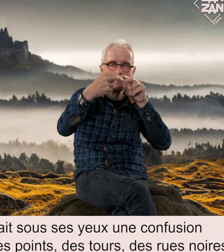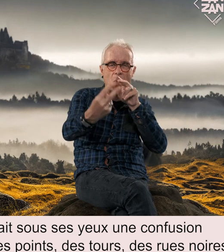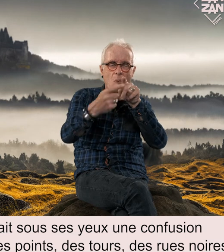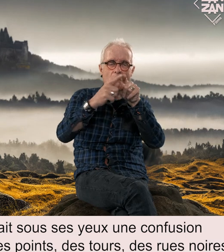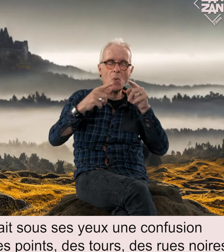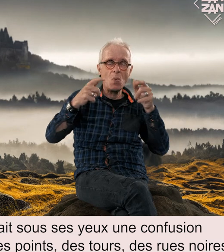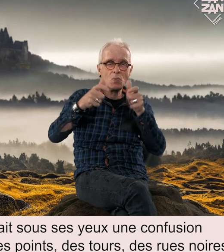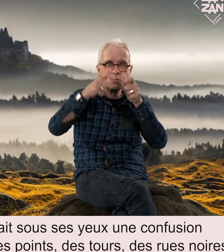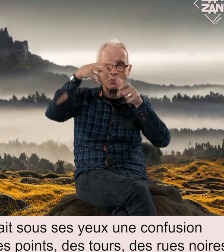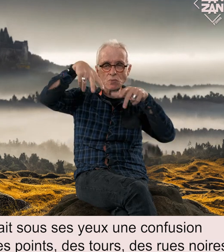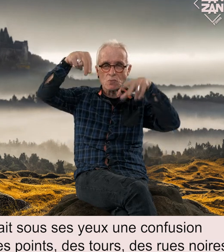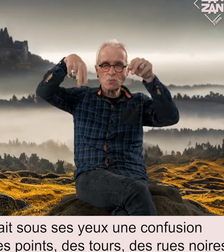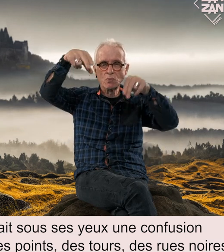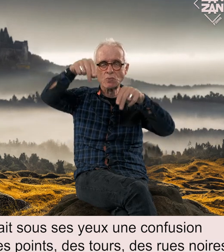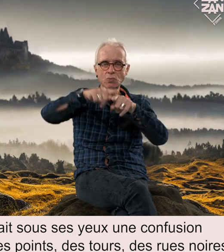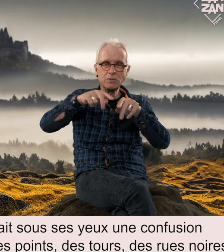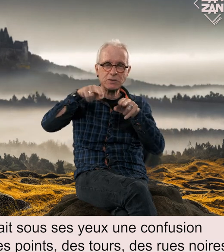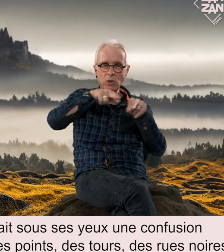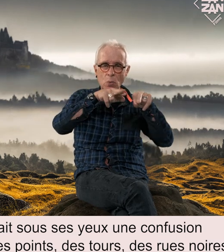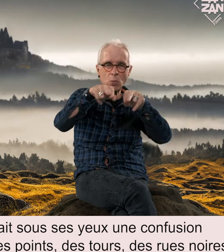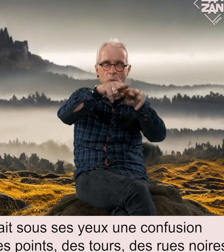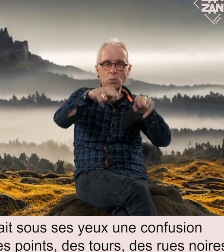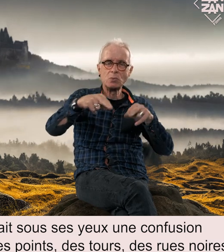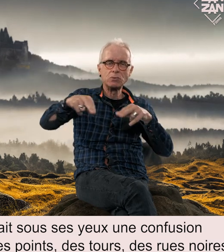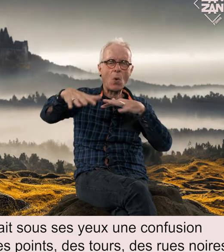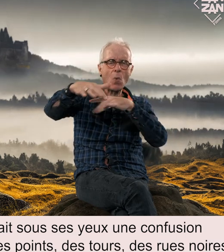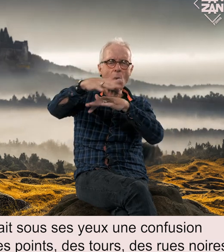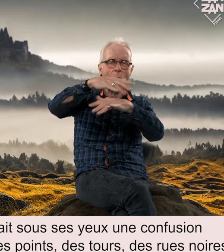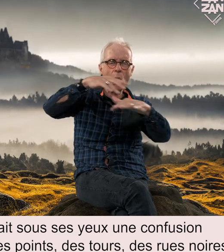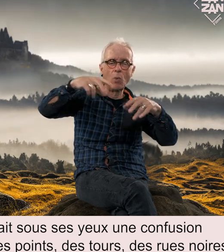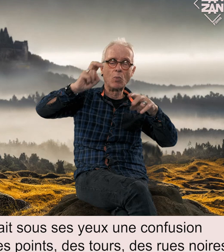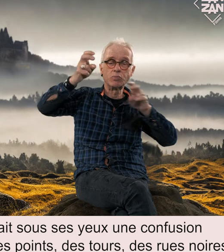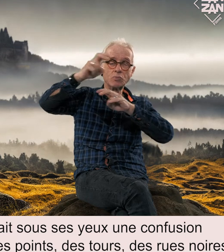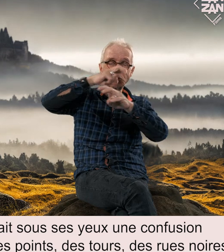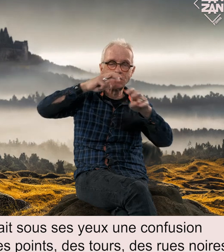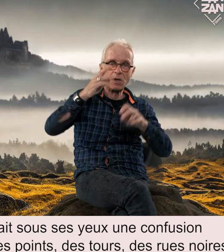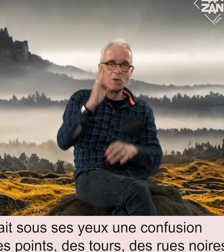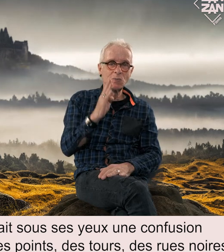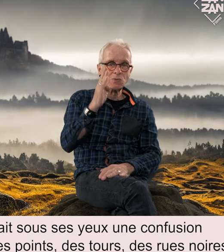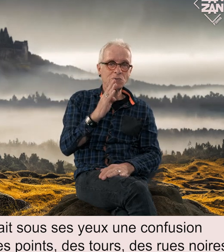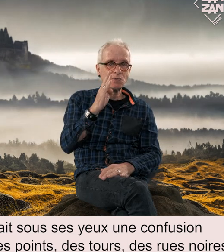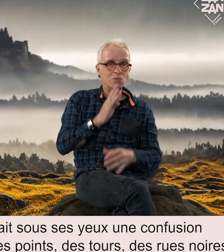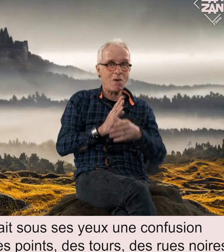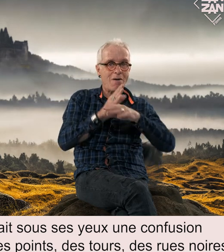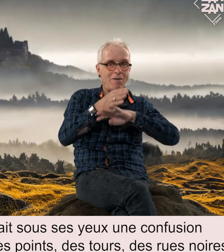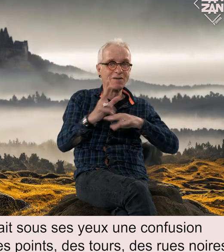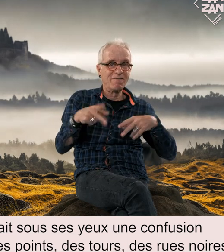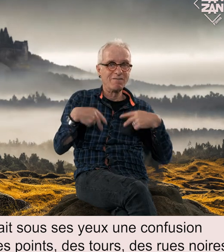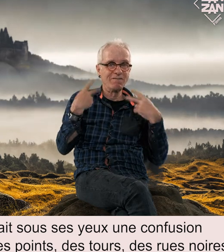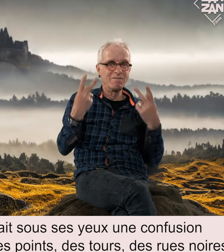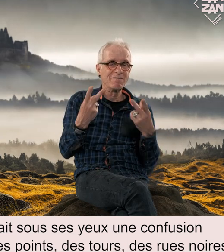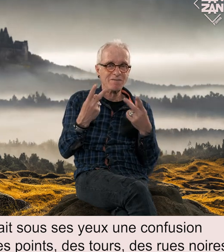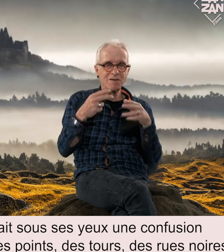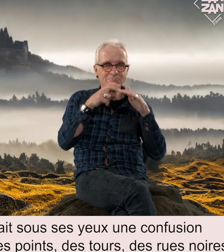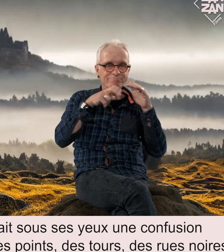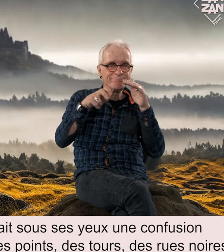noires s'entrecroisant et d'où montait jusqu'à lui un bourdelement continuel. Le besoin de se mêler à l'existence des autres le